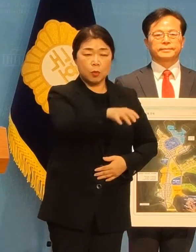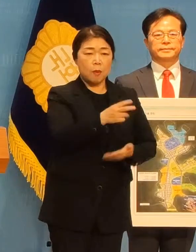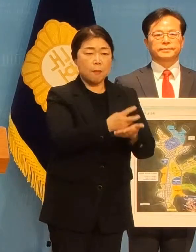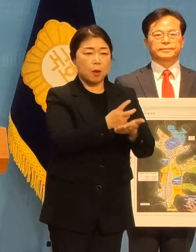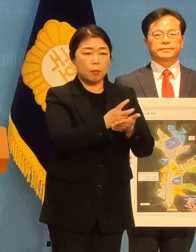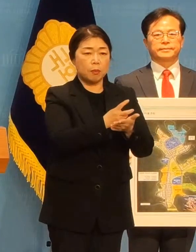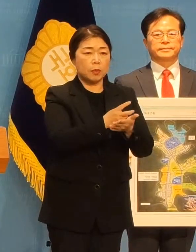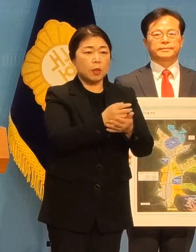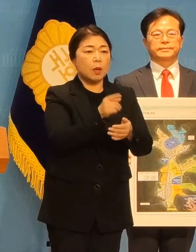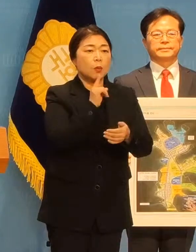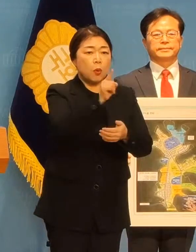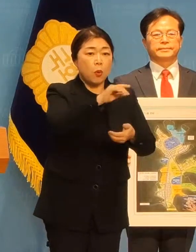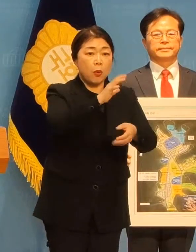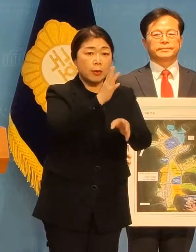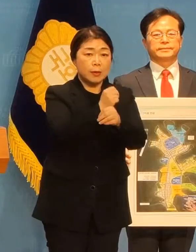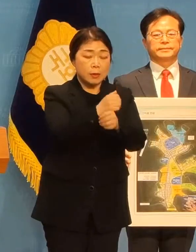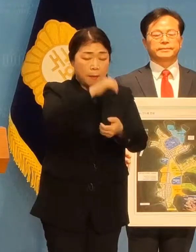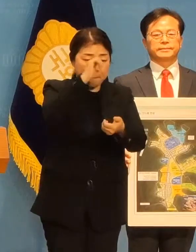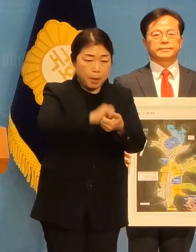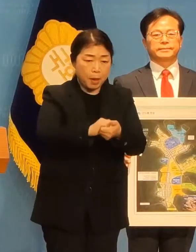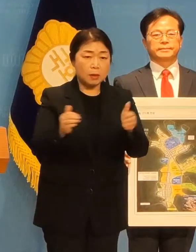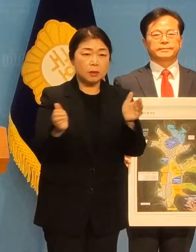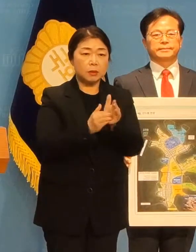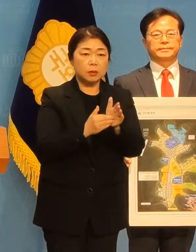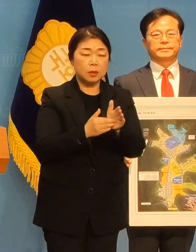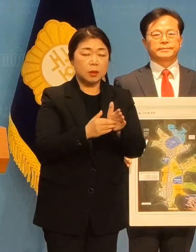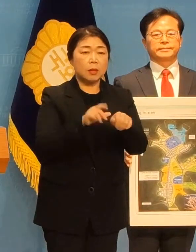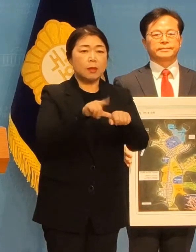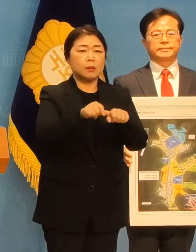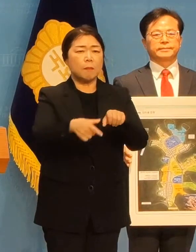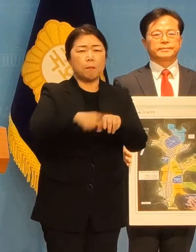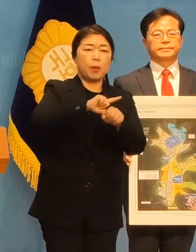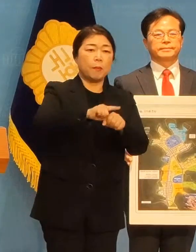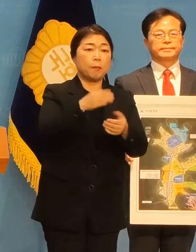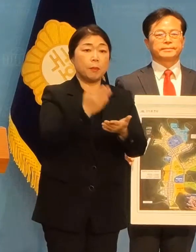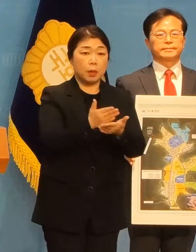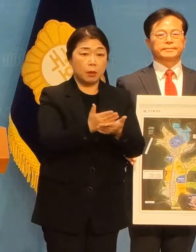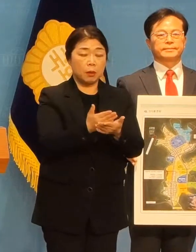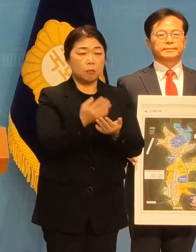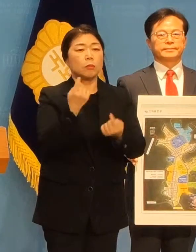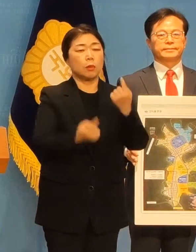아니라 부정한 특혜와 불이의 구조가 사라져야 되는 겁니다.